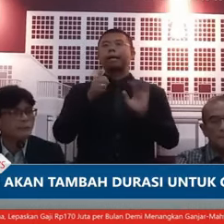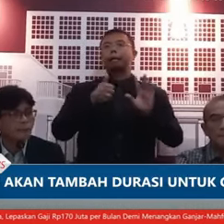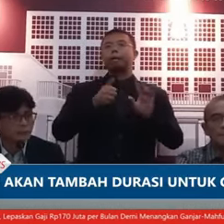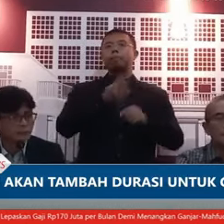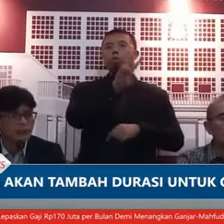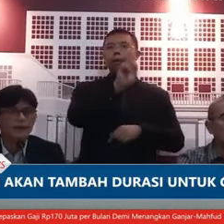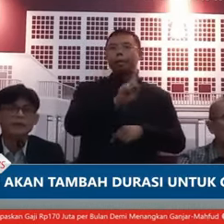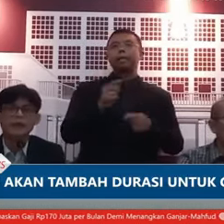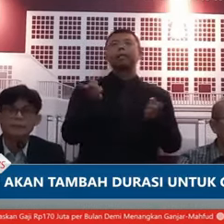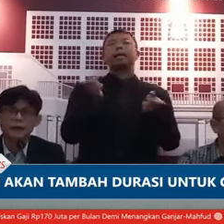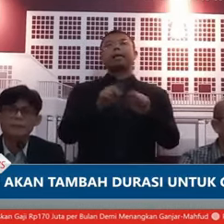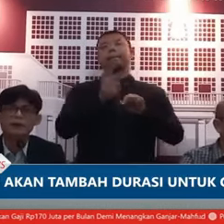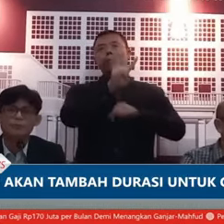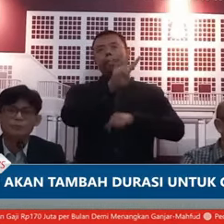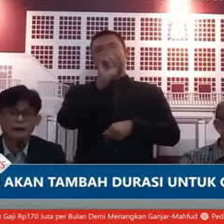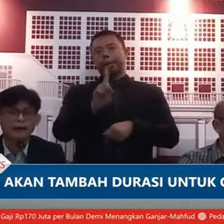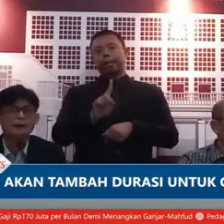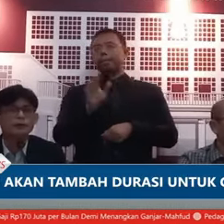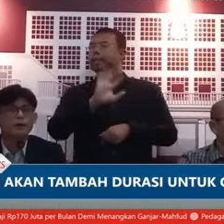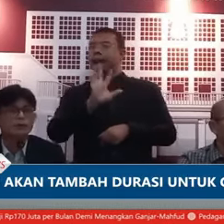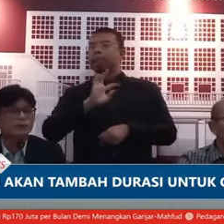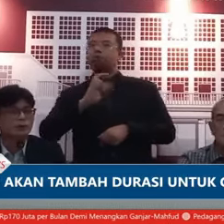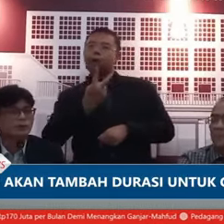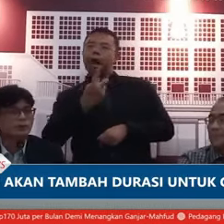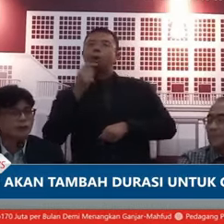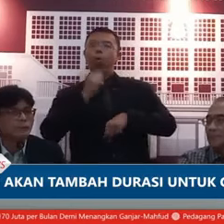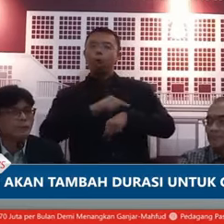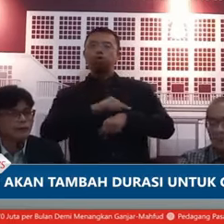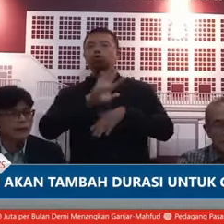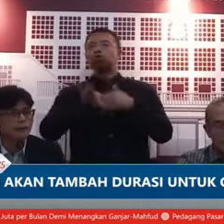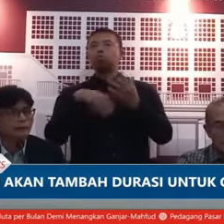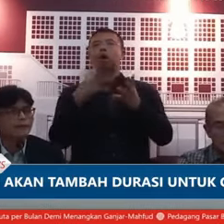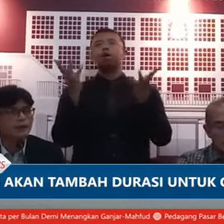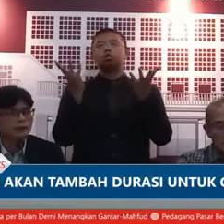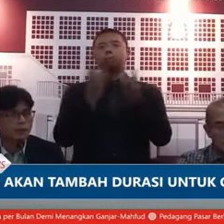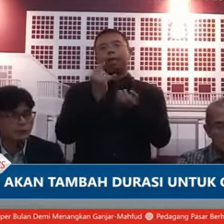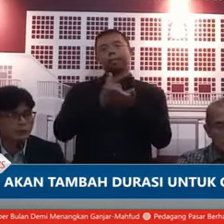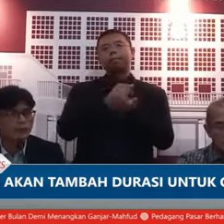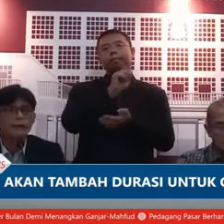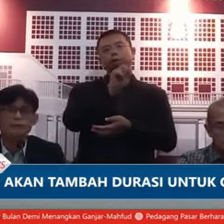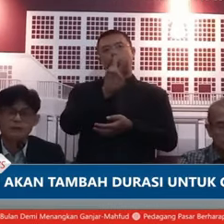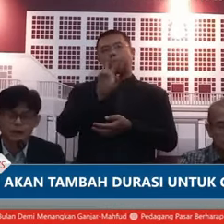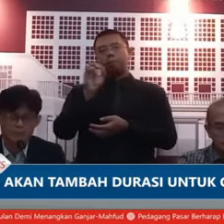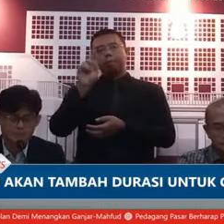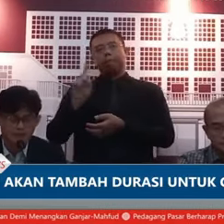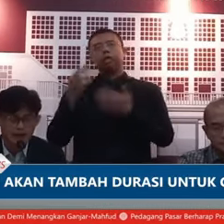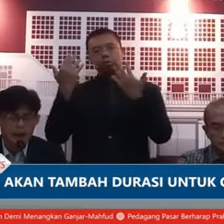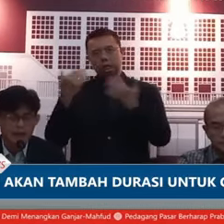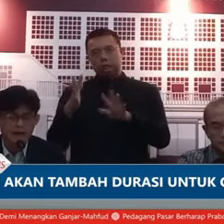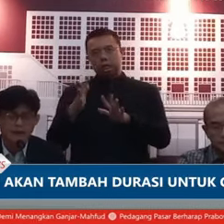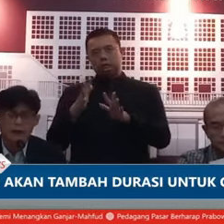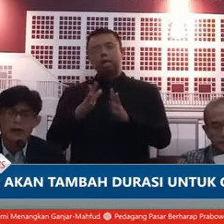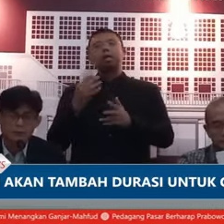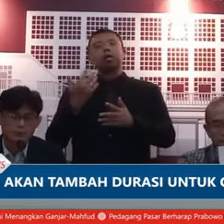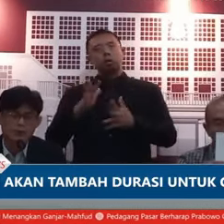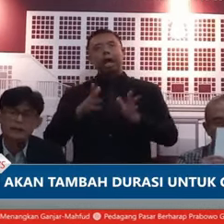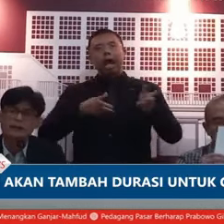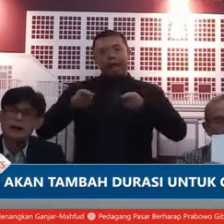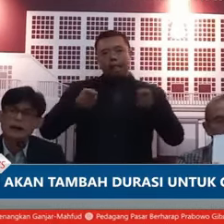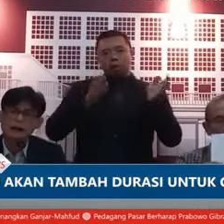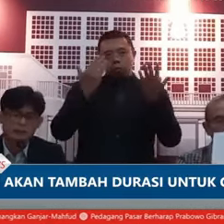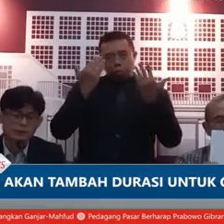menjadi 4 menit tanpa mengubah durasi waktu total pelaksanaan debat 120 menit. Kami sudah kelola